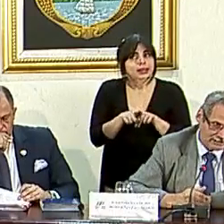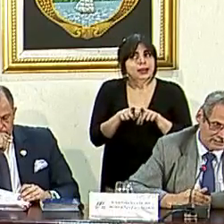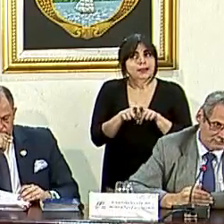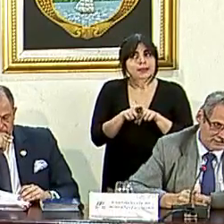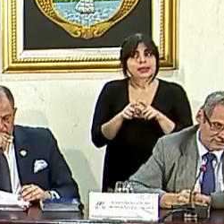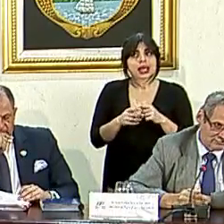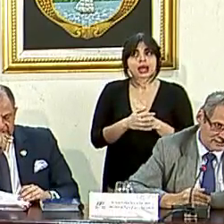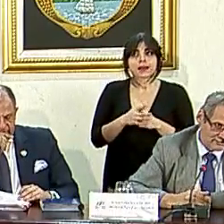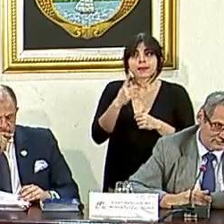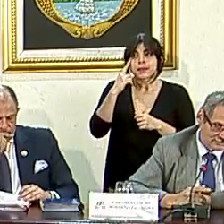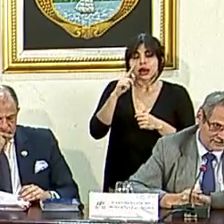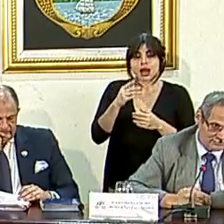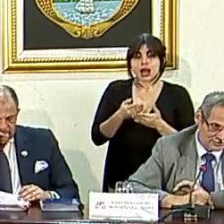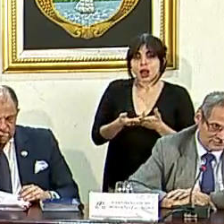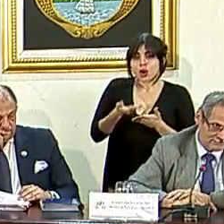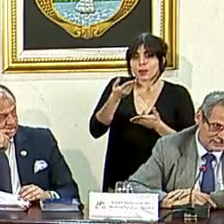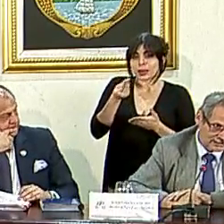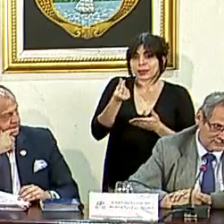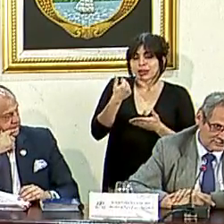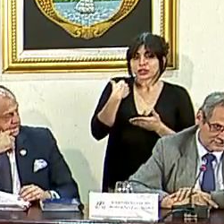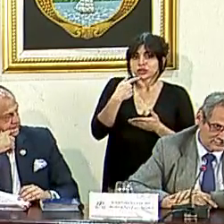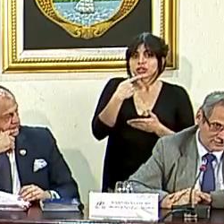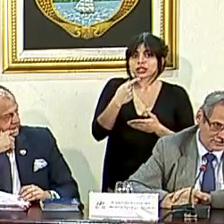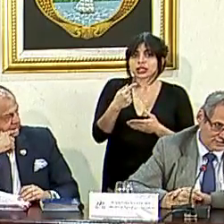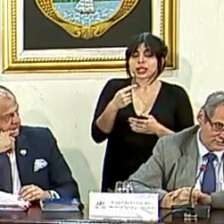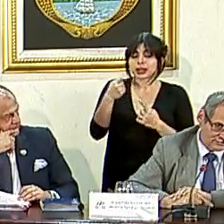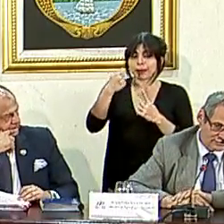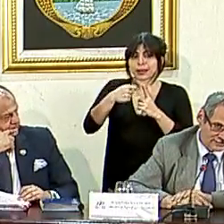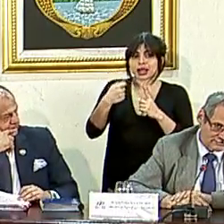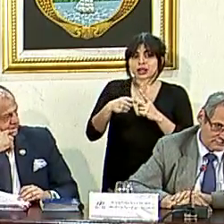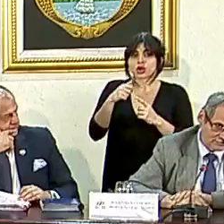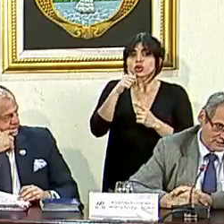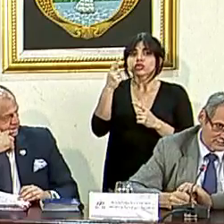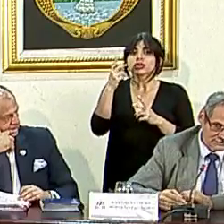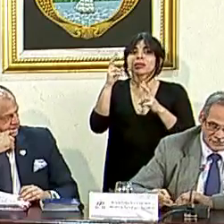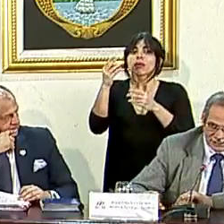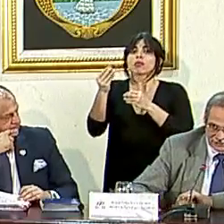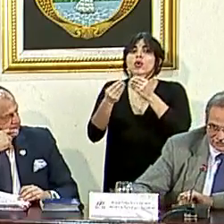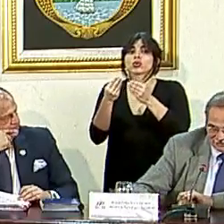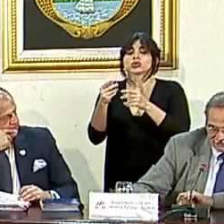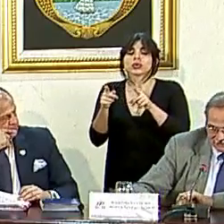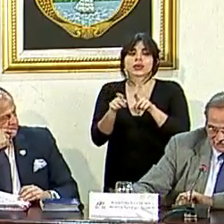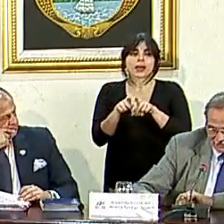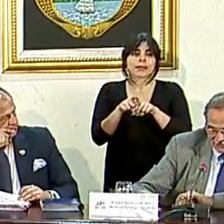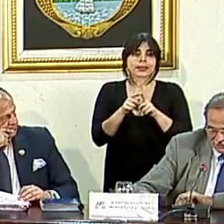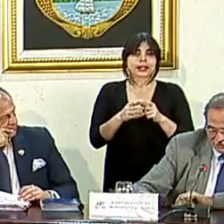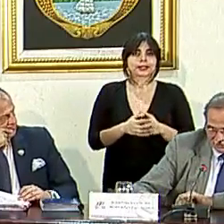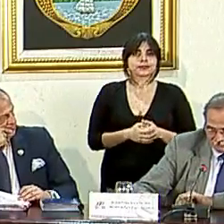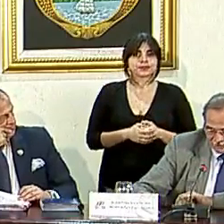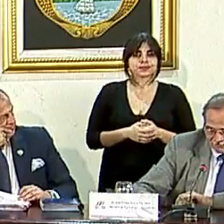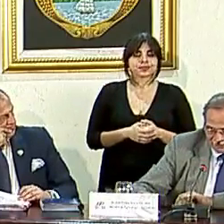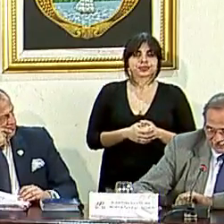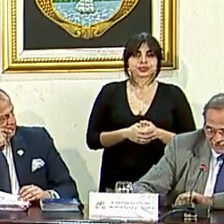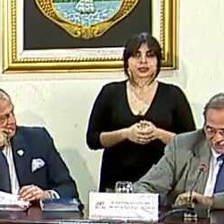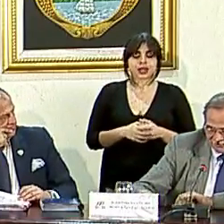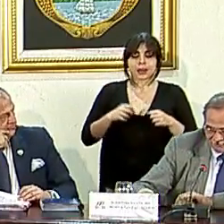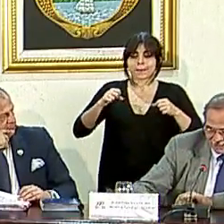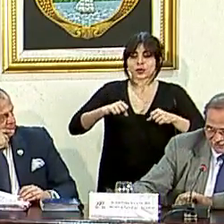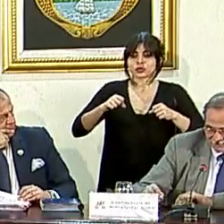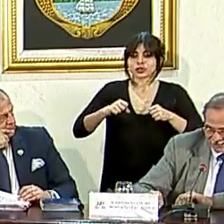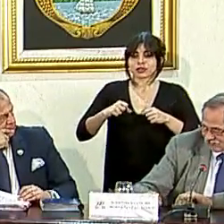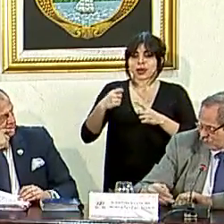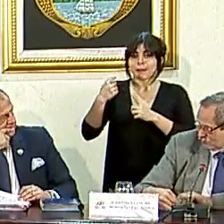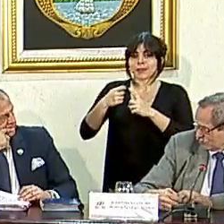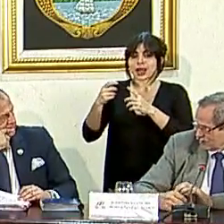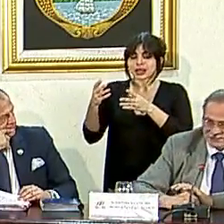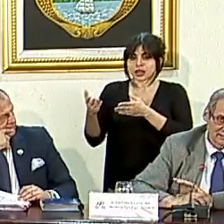ha dado para el aumento de precios, que yo mencioné de plátano, ha sido no solo el tema productivo, sino la capacidad de llevar